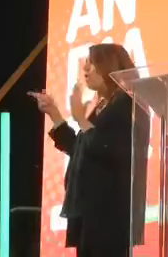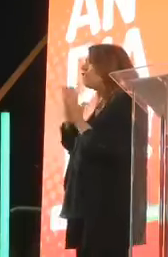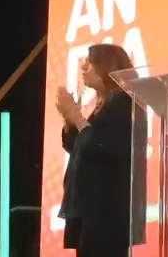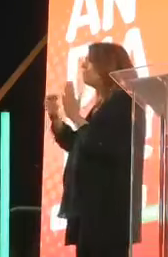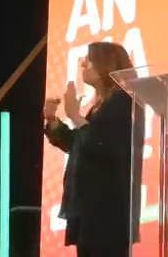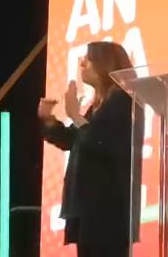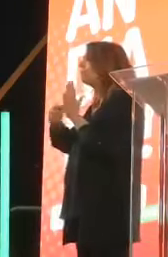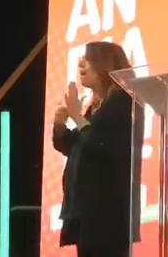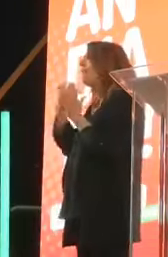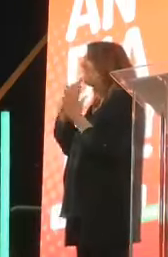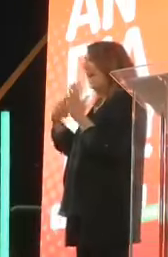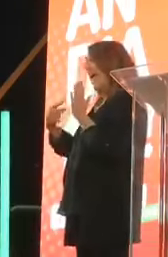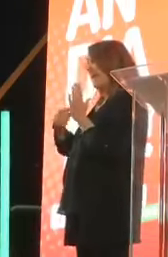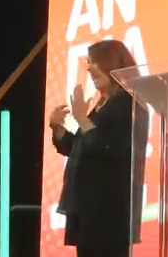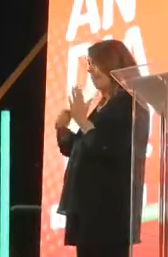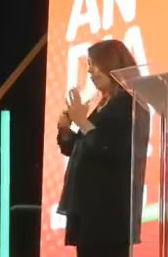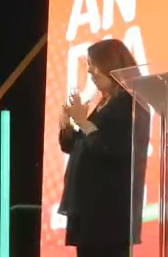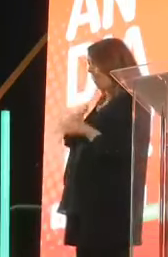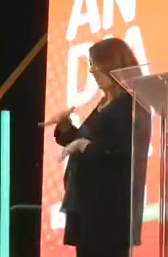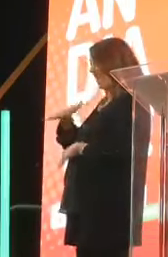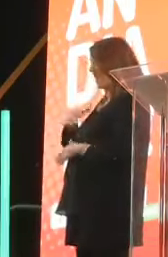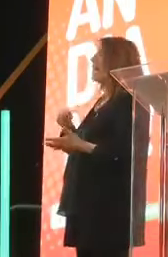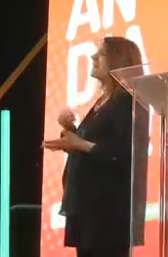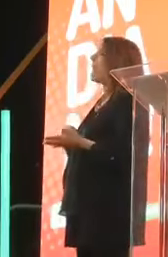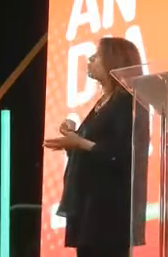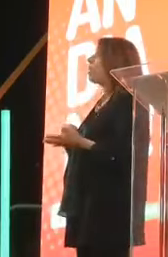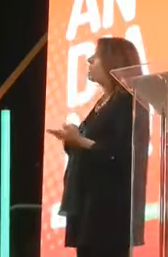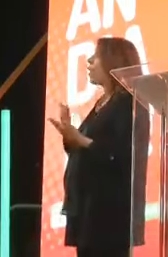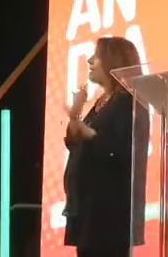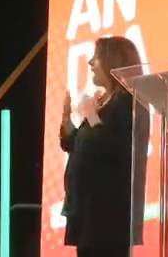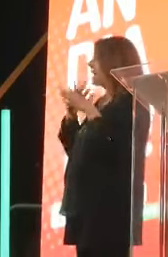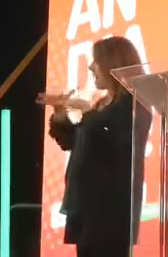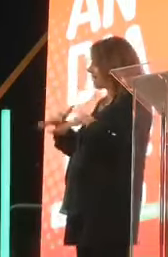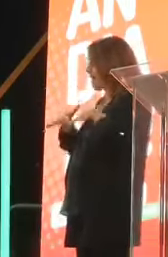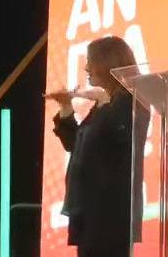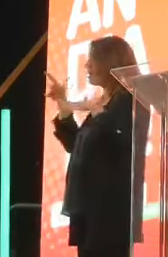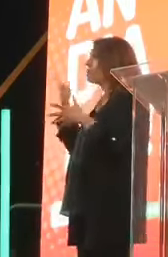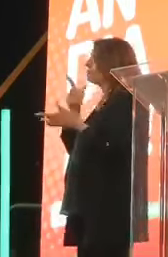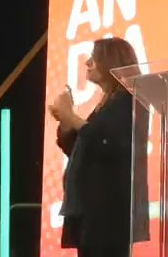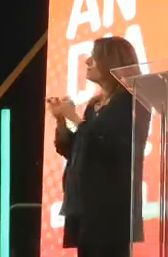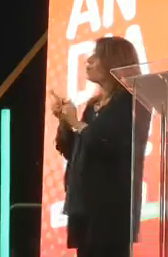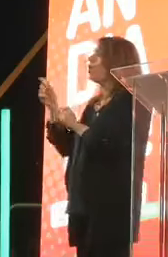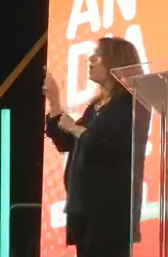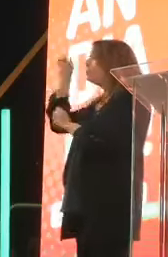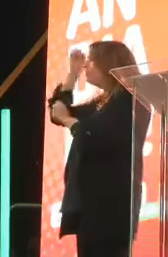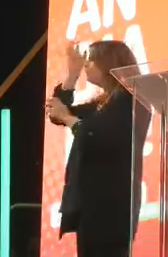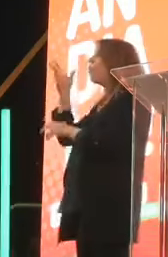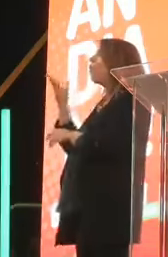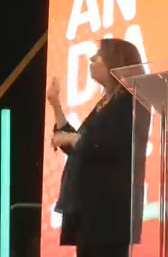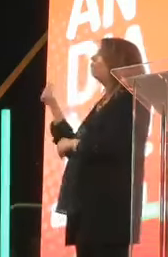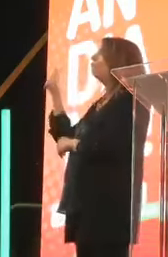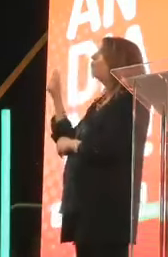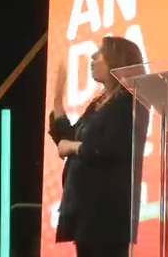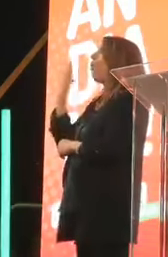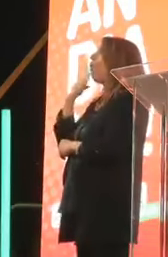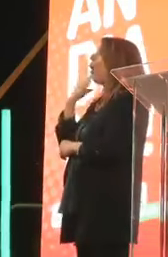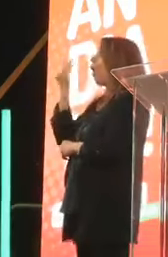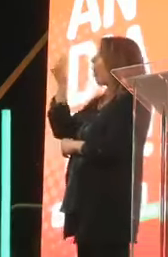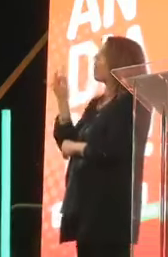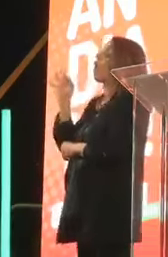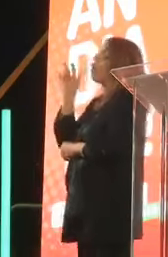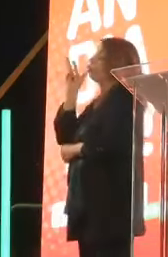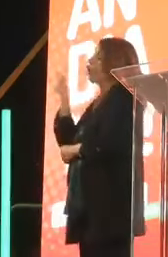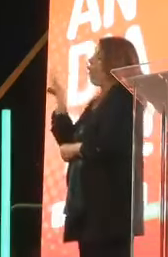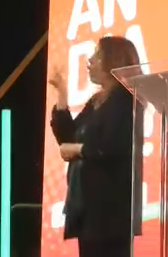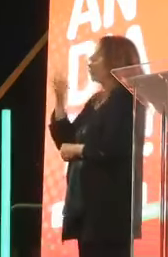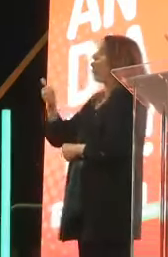Repubblica parlamentare, perché hanno sempre avuto in testa un modello, quello dell'uomo o della donna sola al